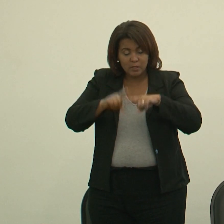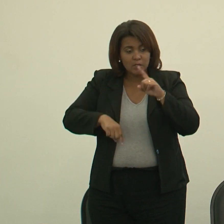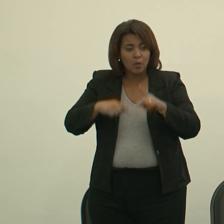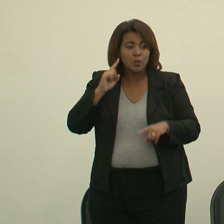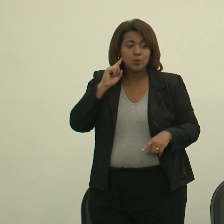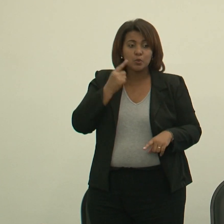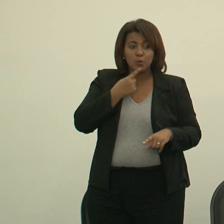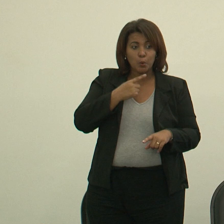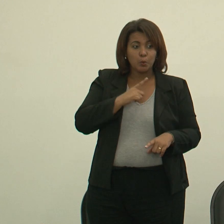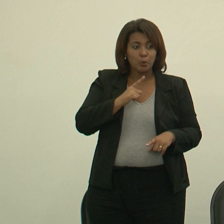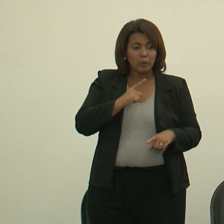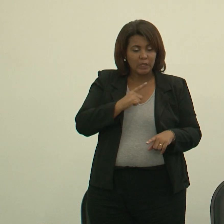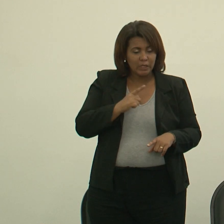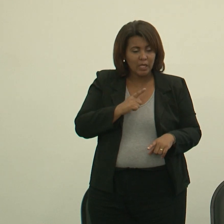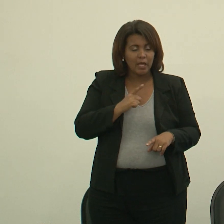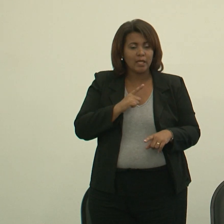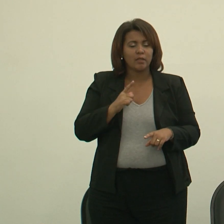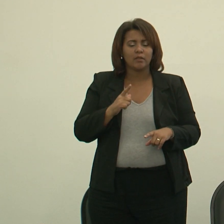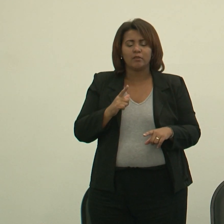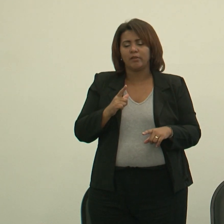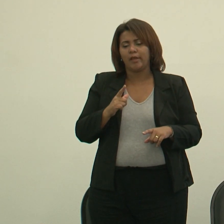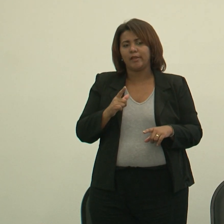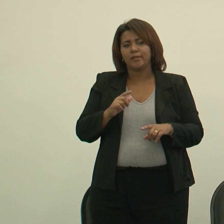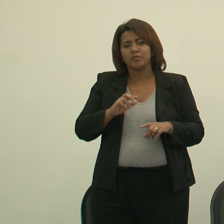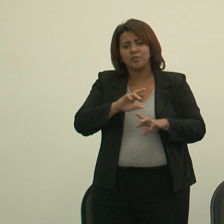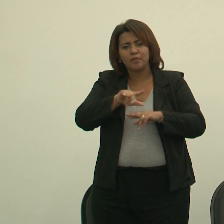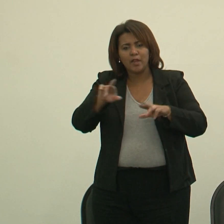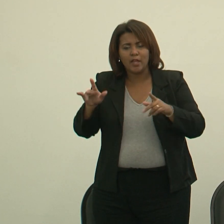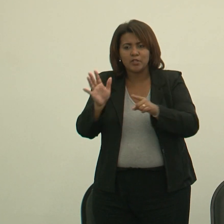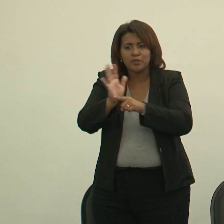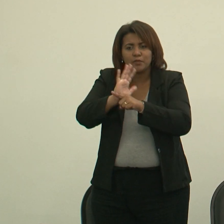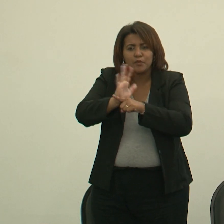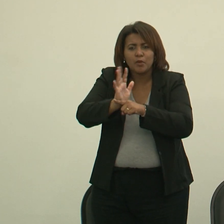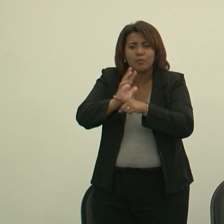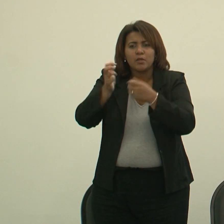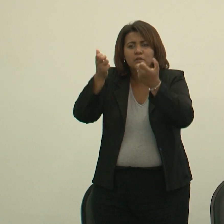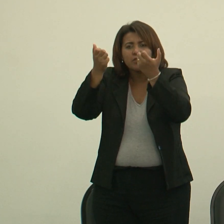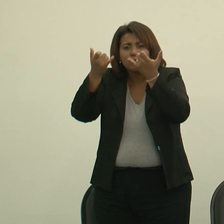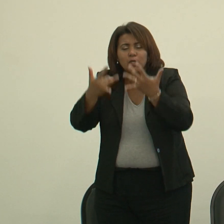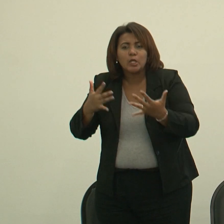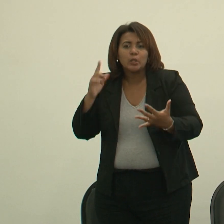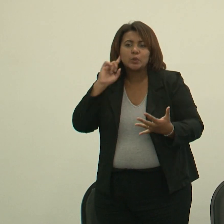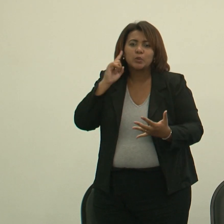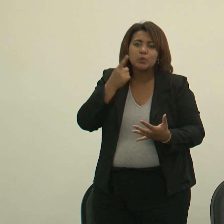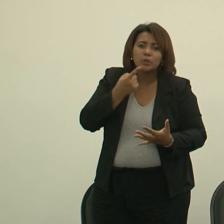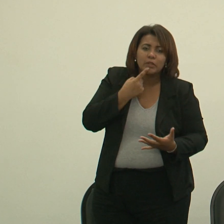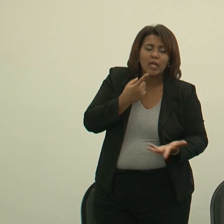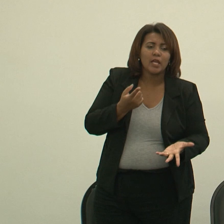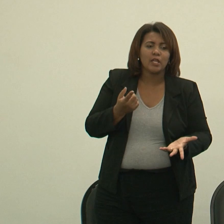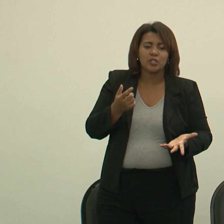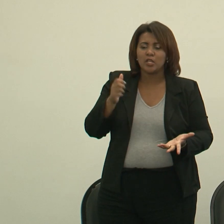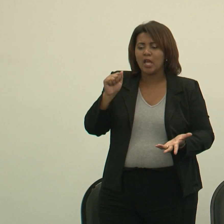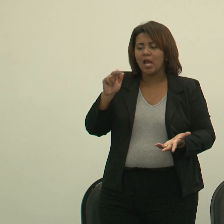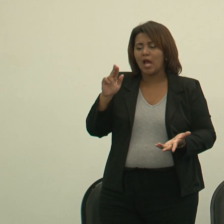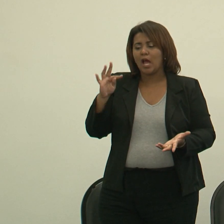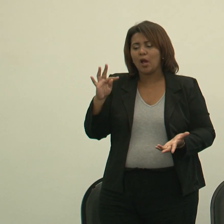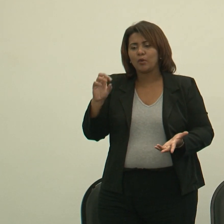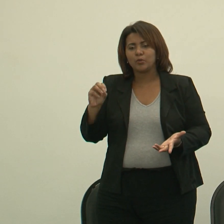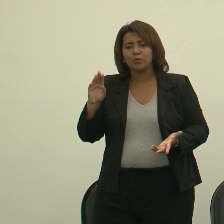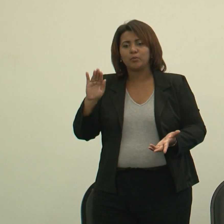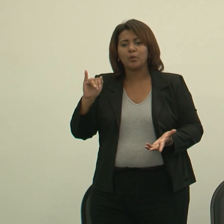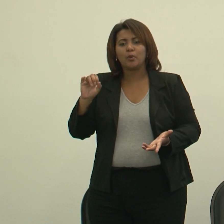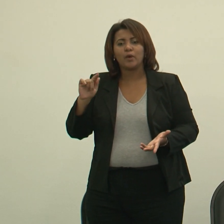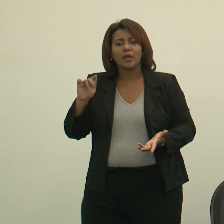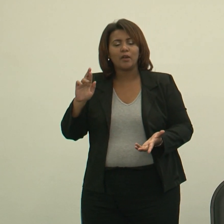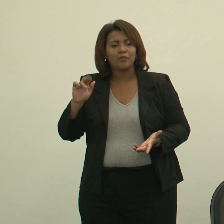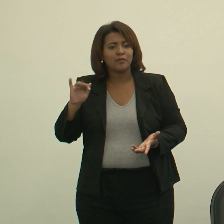tem? Tem muito documentário explicando sobre a surdez, muitas autobiografias. Isso não é nem só com surdos. Se a gente